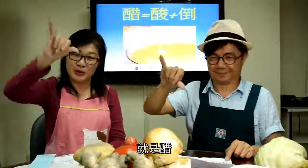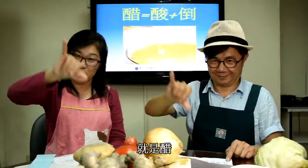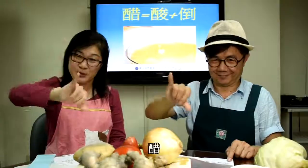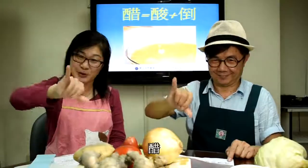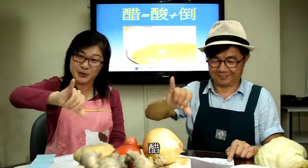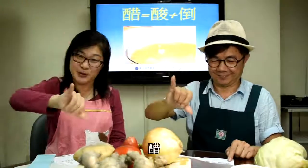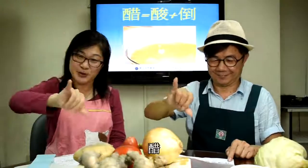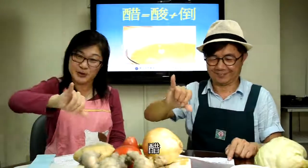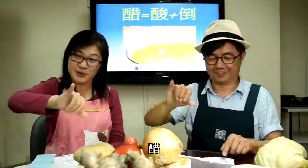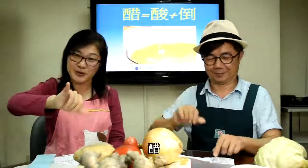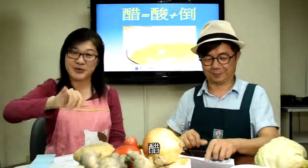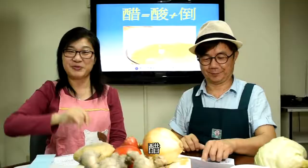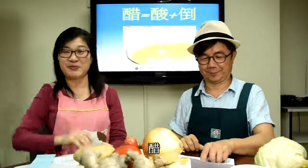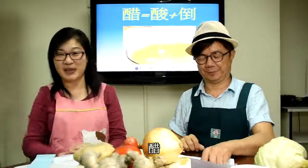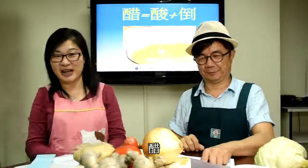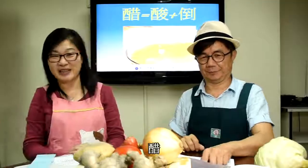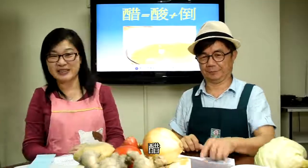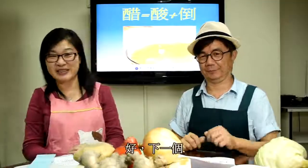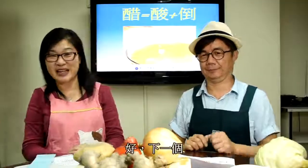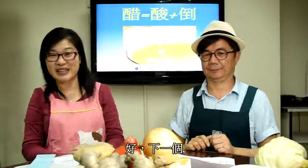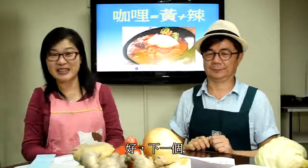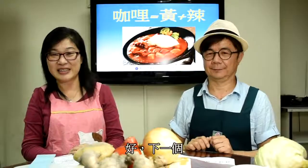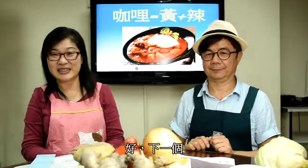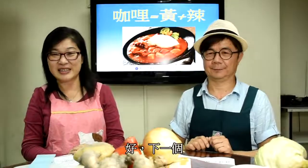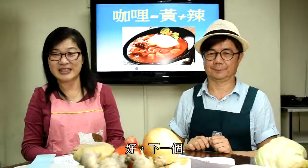醋。好，下一个